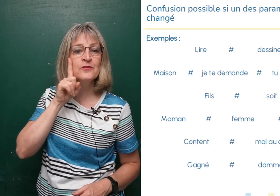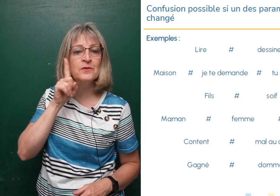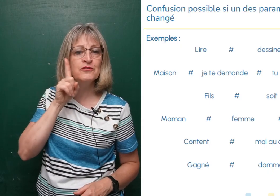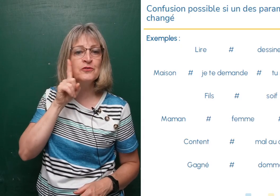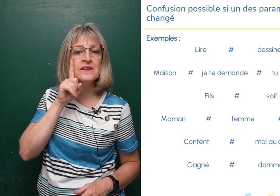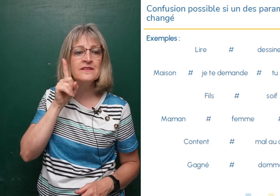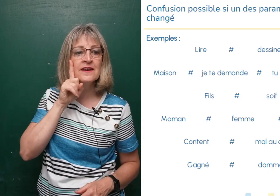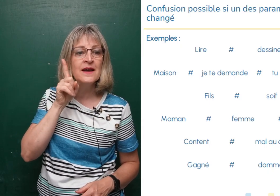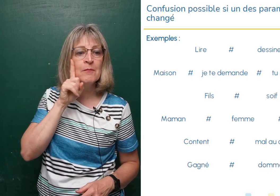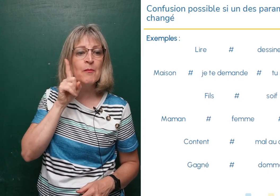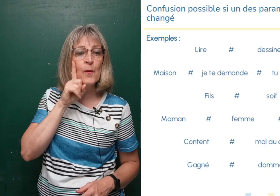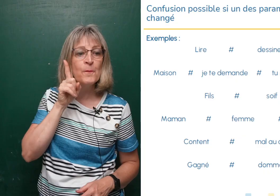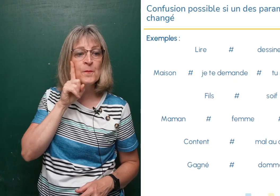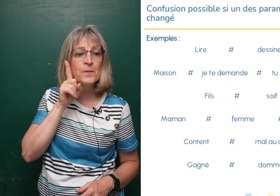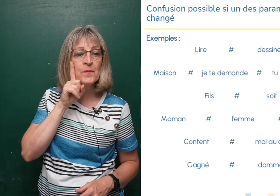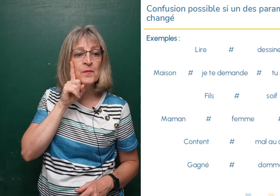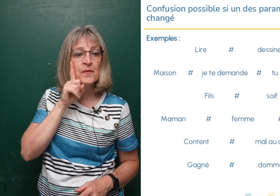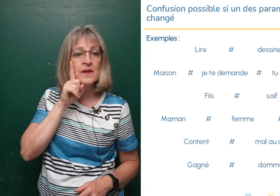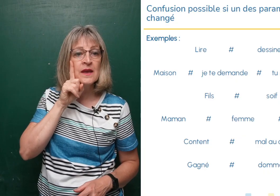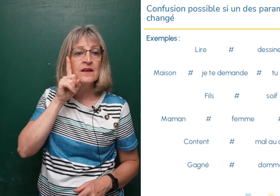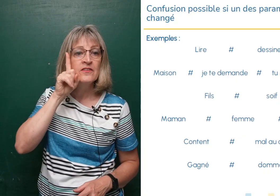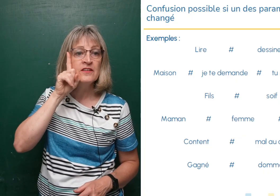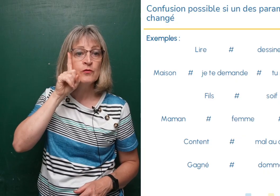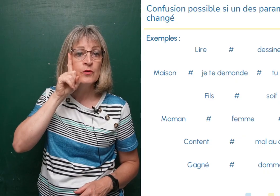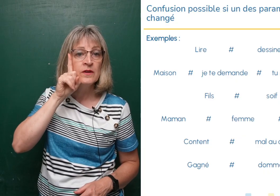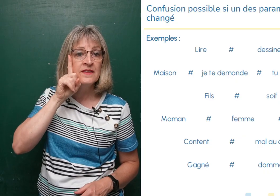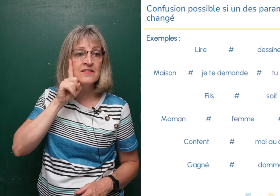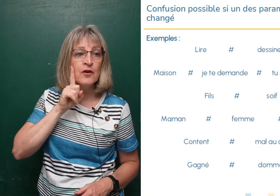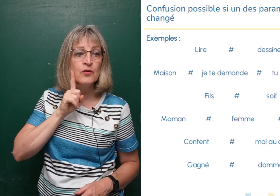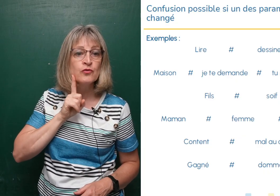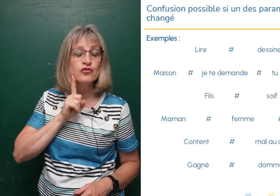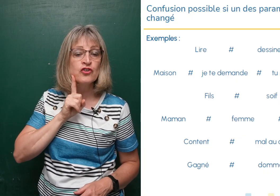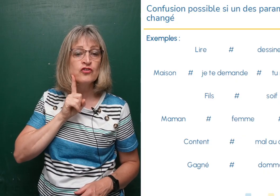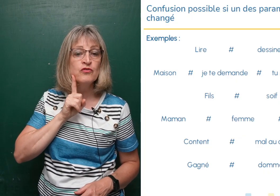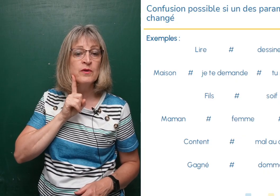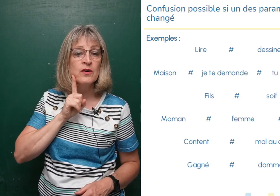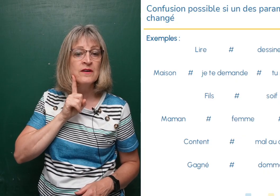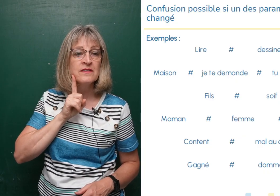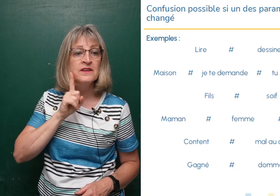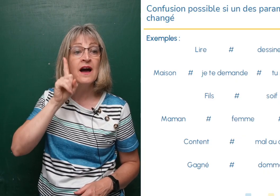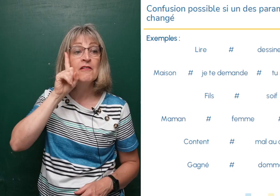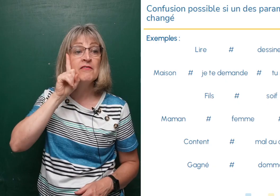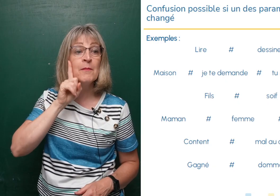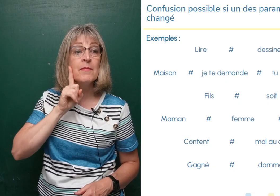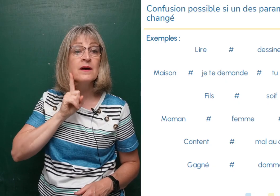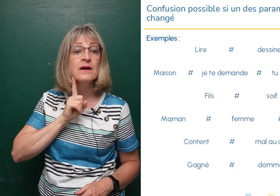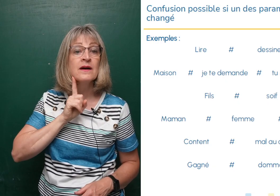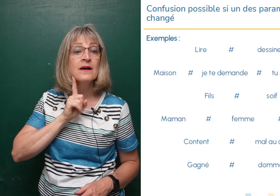que j'utilise. Maman. Si je descends, donc je change le mouvement, ça veut dire femme.